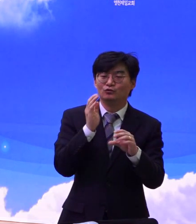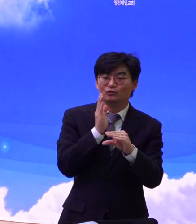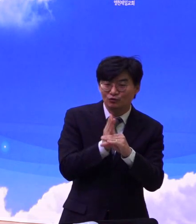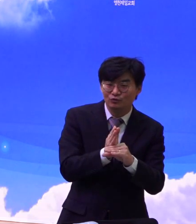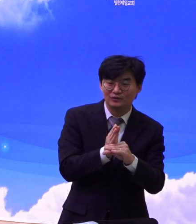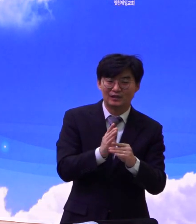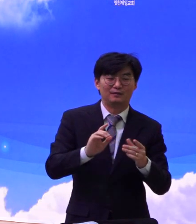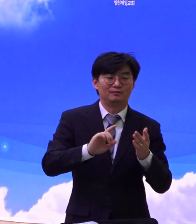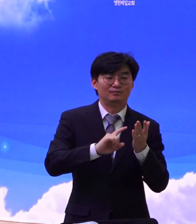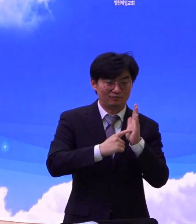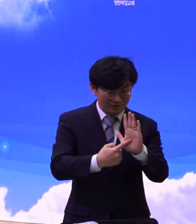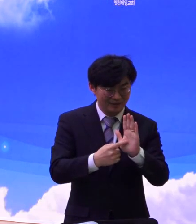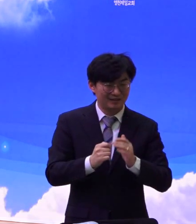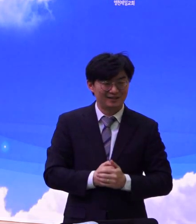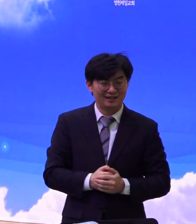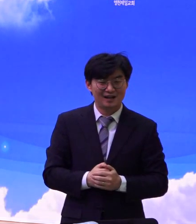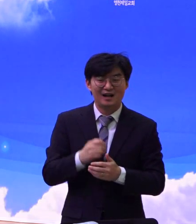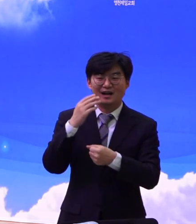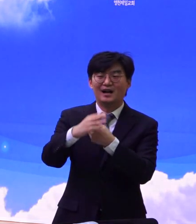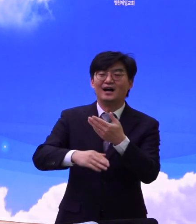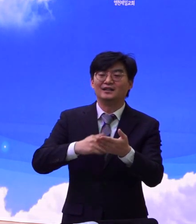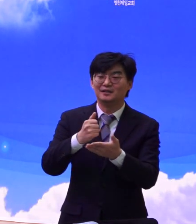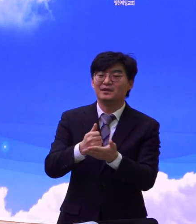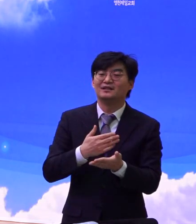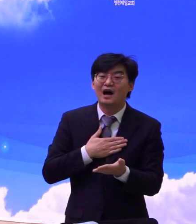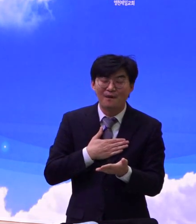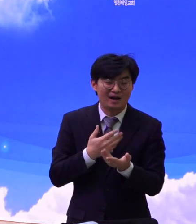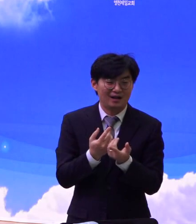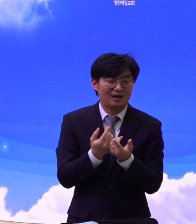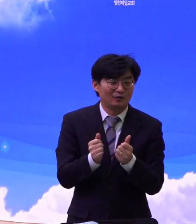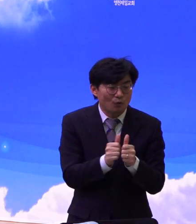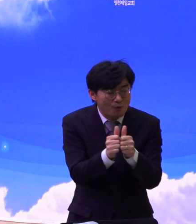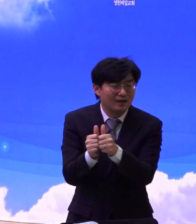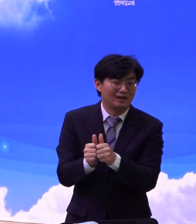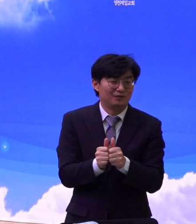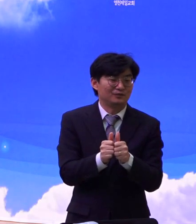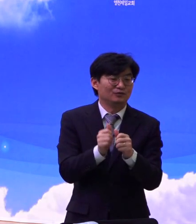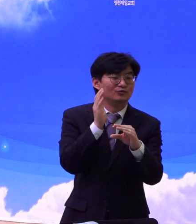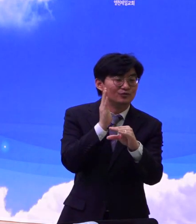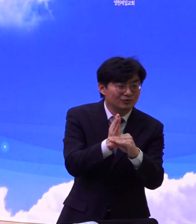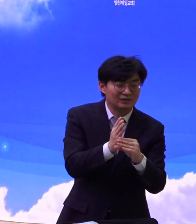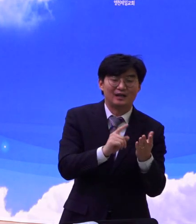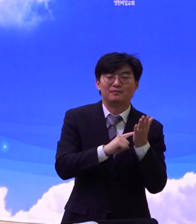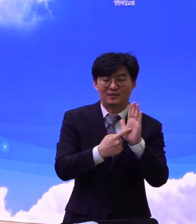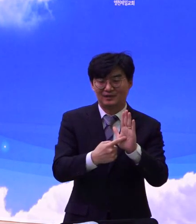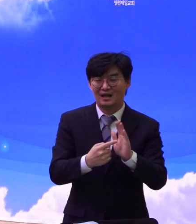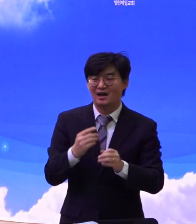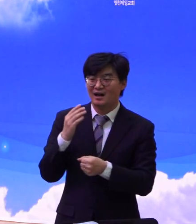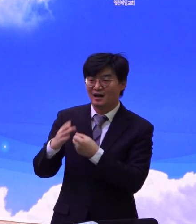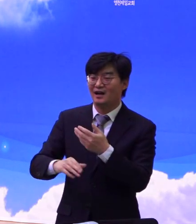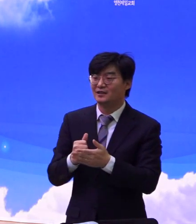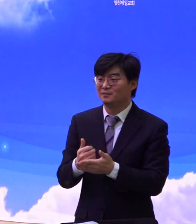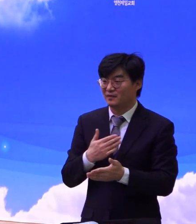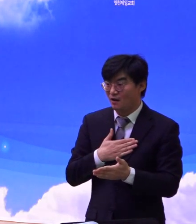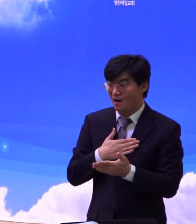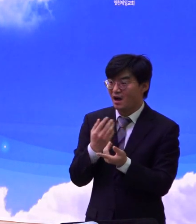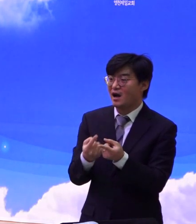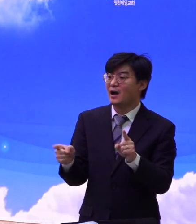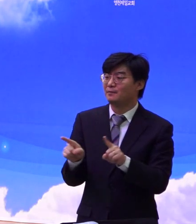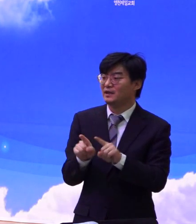선포하며 나아가시기를 바랍니다. 하나님께서 여러분에게 담대함도 주시고 세상 속에서 분별할 수 있는 분별력도